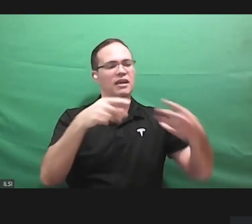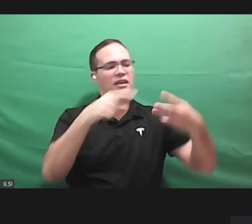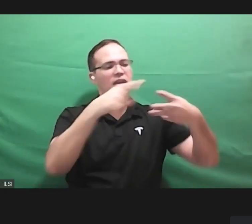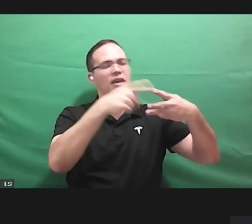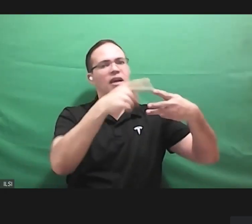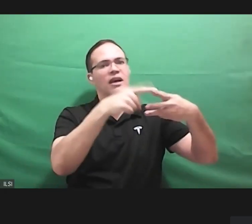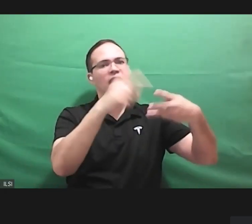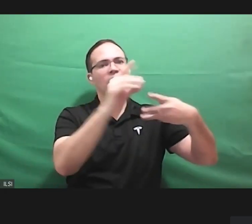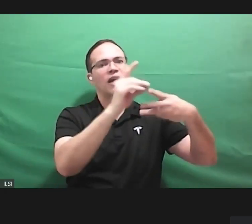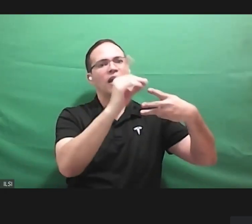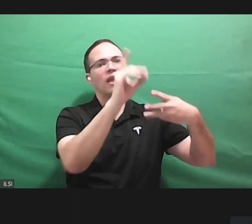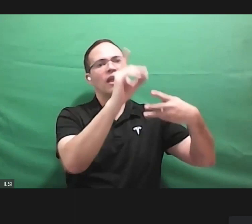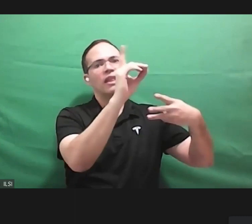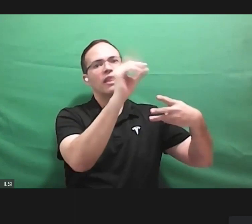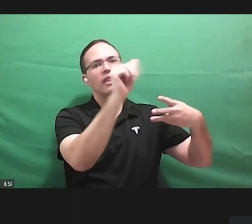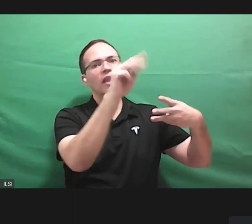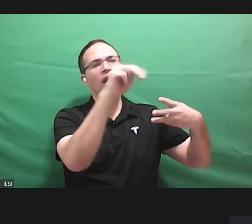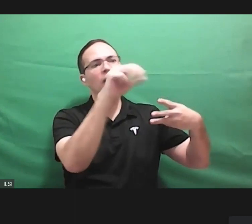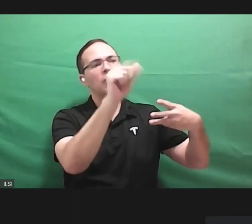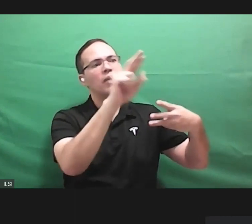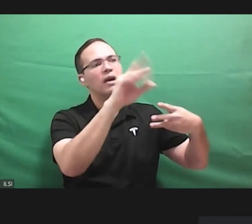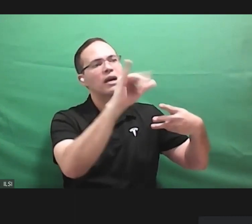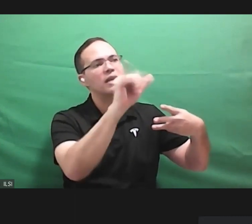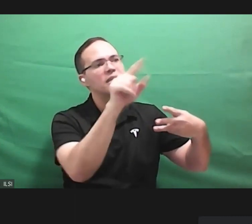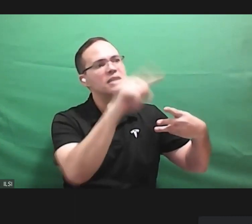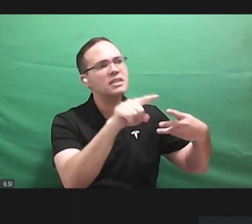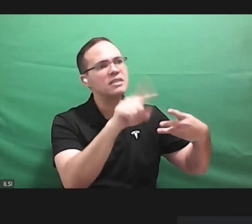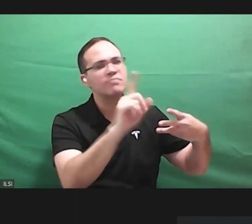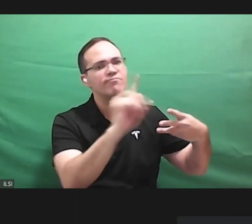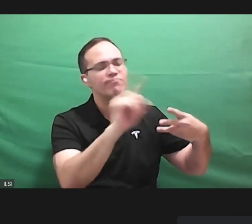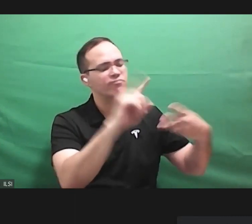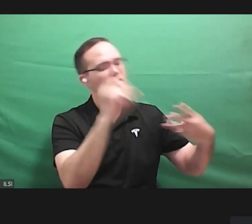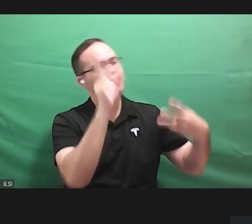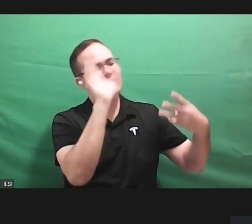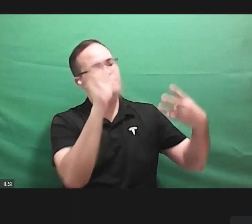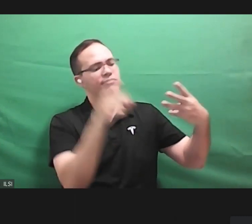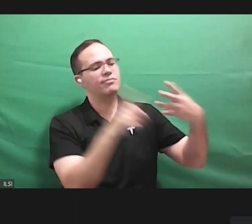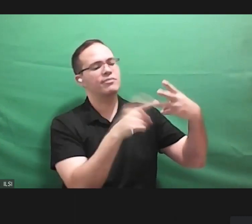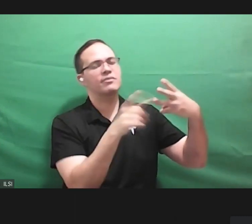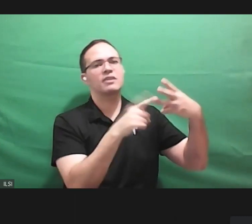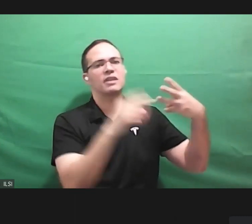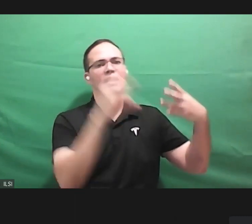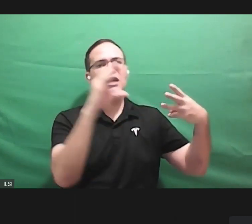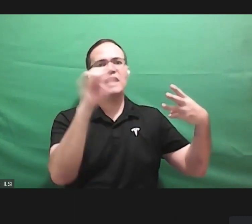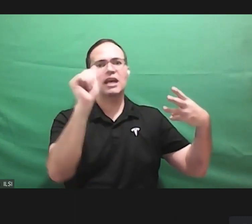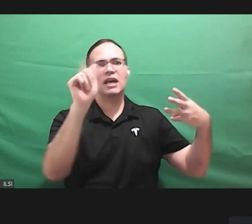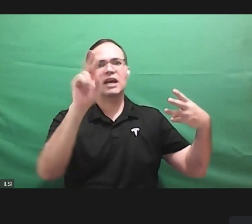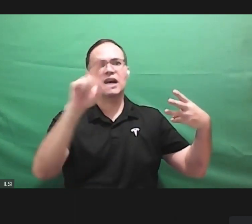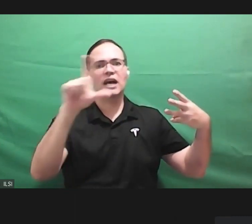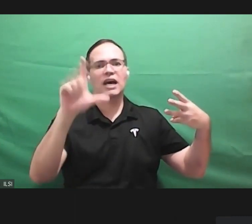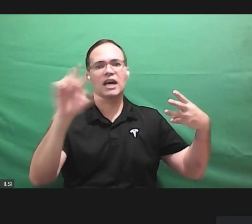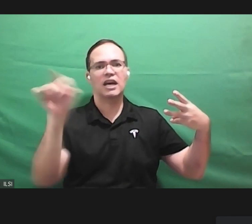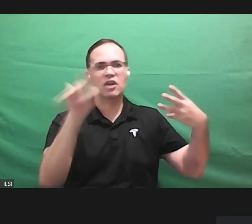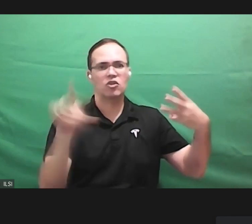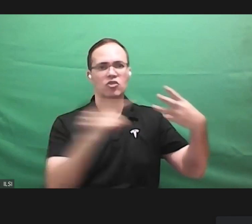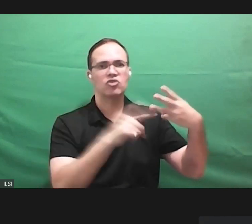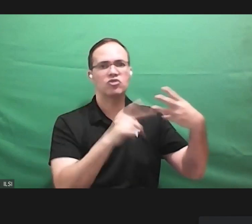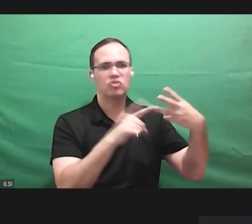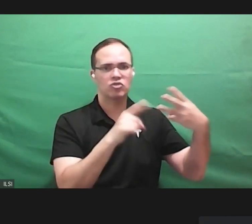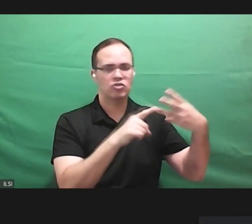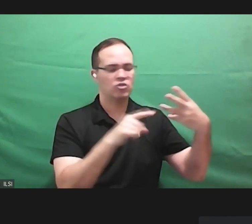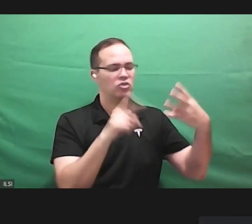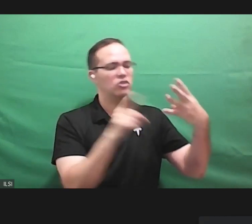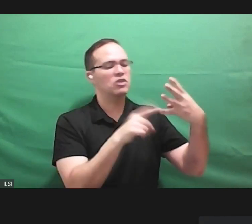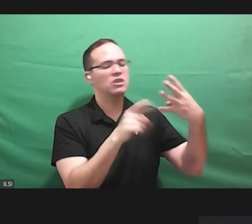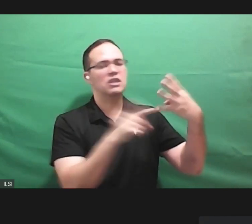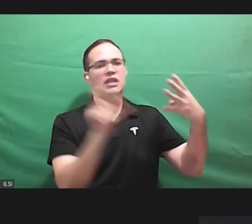¿sabes? No. No, ¿sabes que no? Está Carlos Ponce y también tenemos... Carlos y Guillermo, ¿no? Guillermo creo que también había... Guillermo Hernández y Guillermo